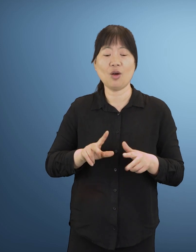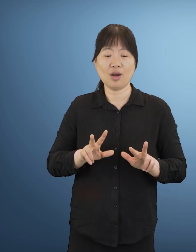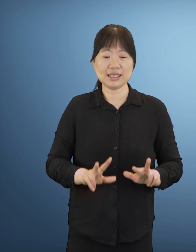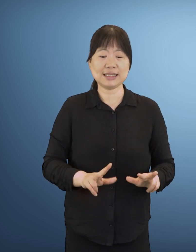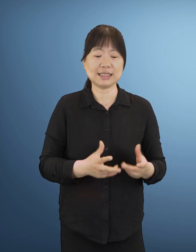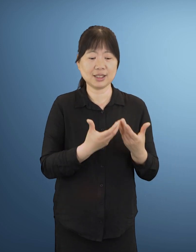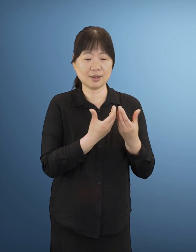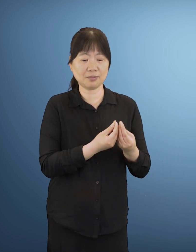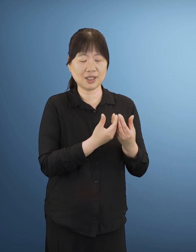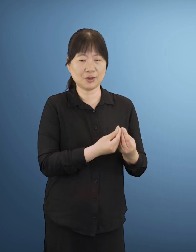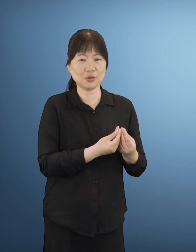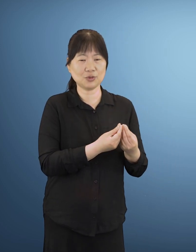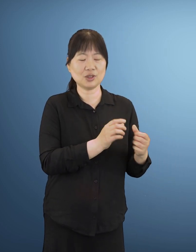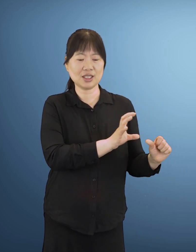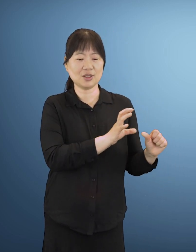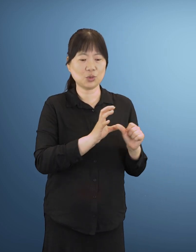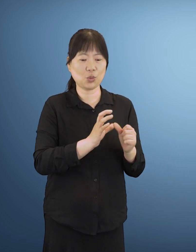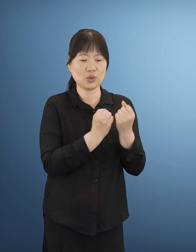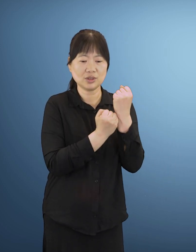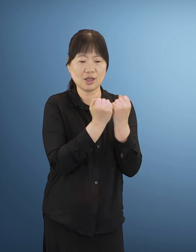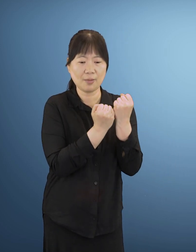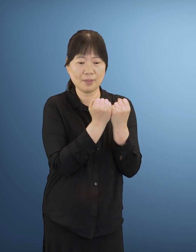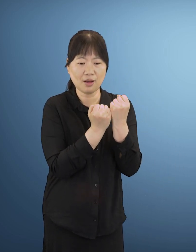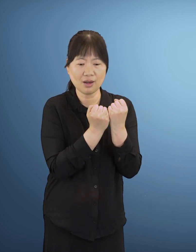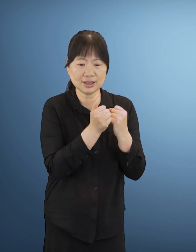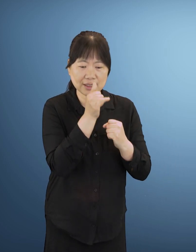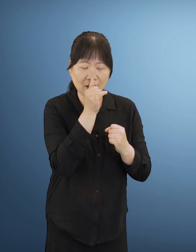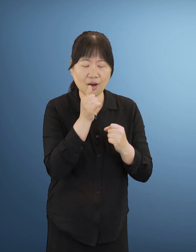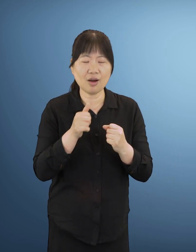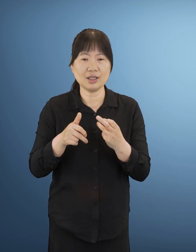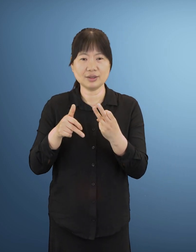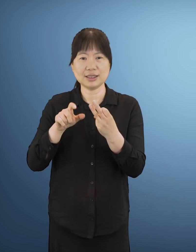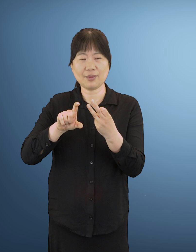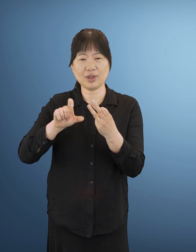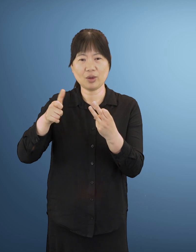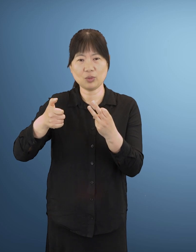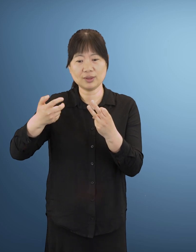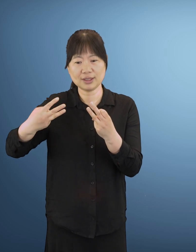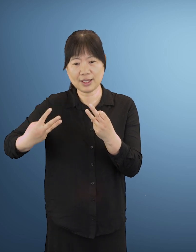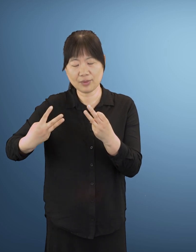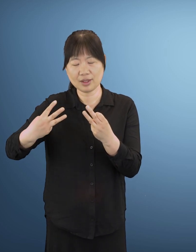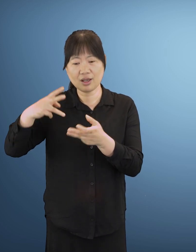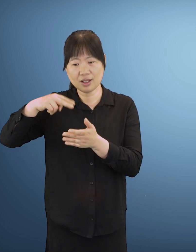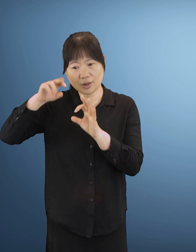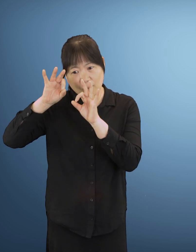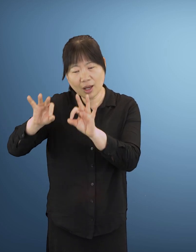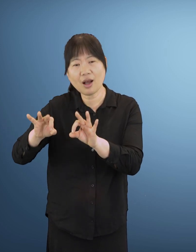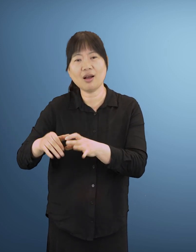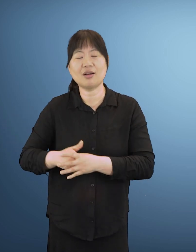쭉 설명하시다가 오늘 본문 13장 53절을 보면